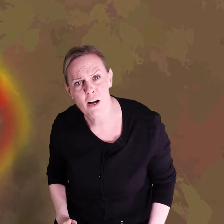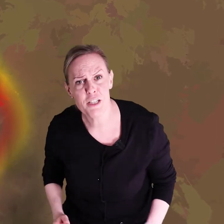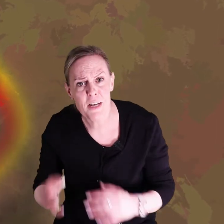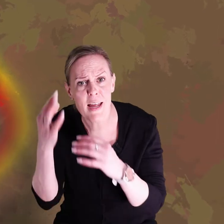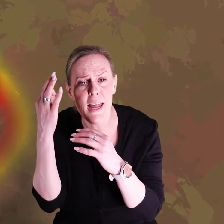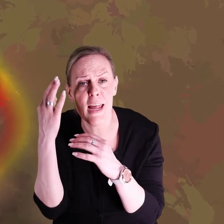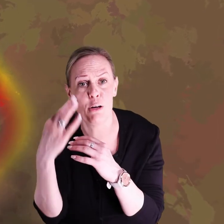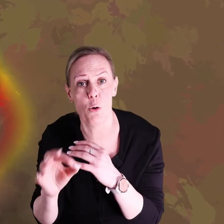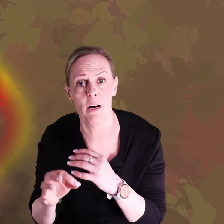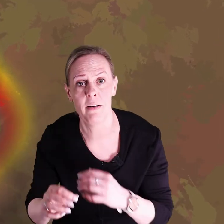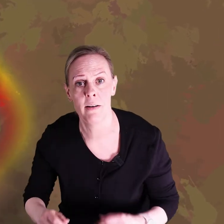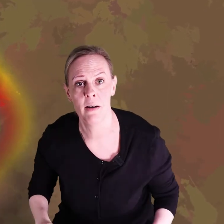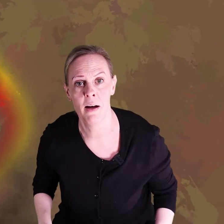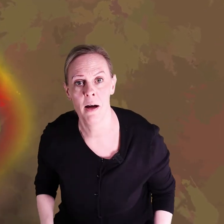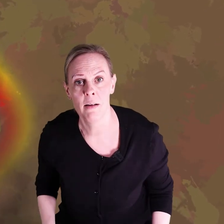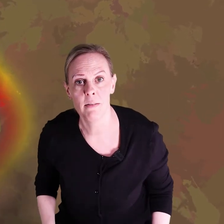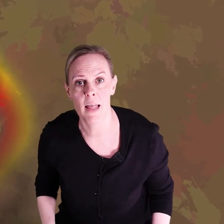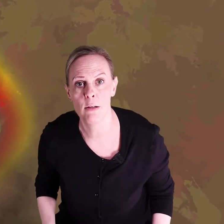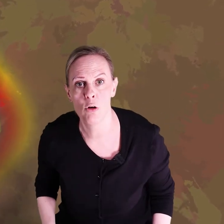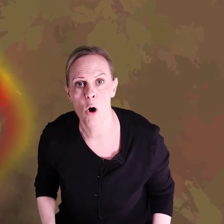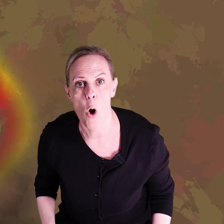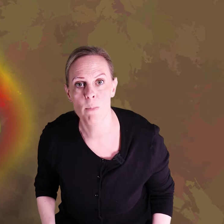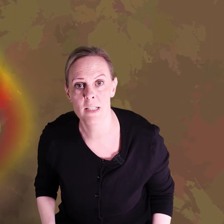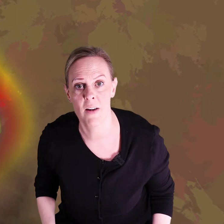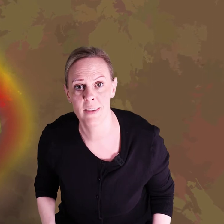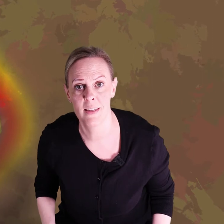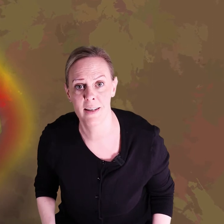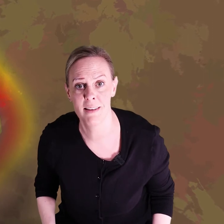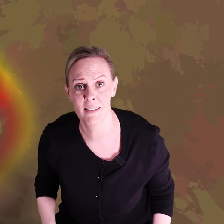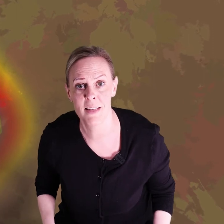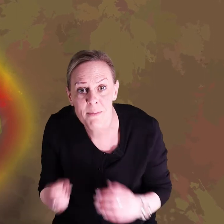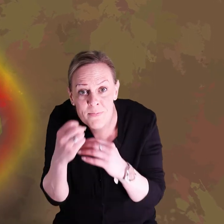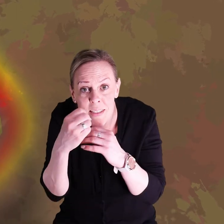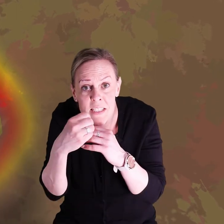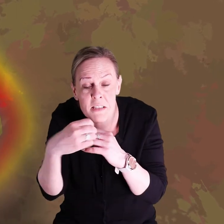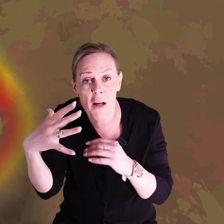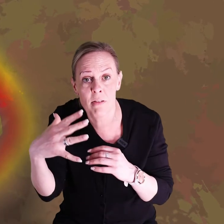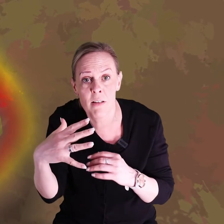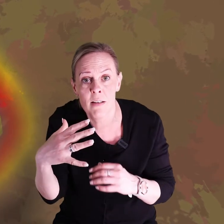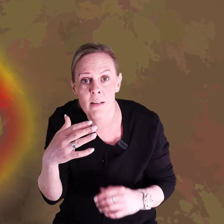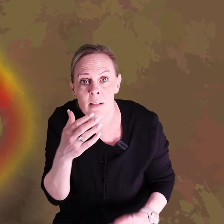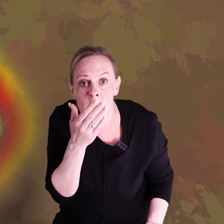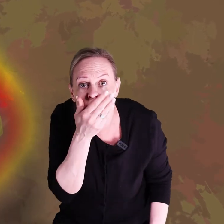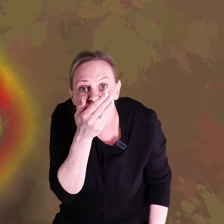Kanske det är guld. Tänk om Svante har hittat en skatt.